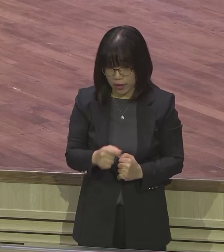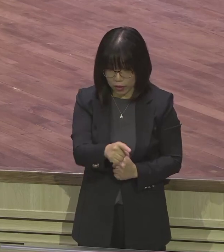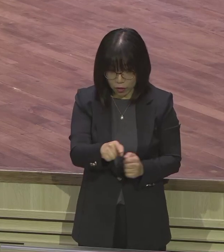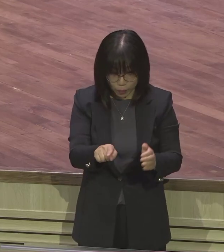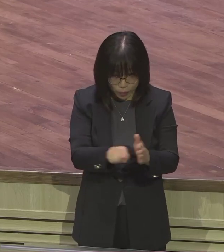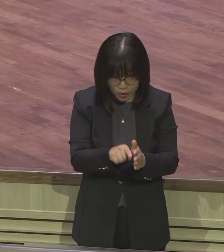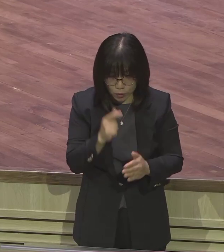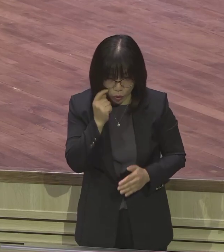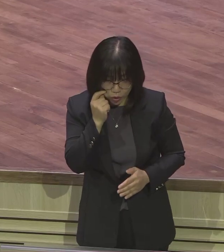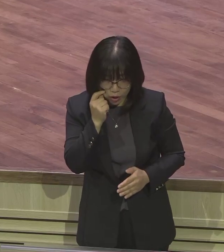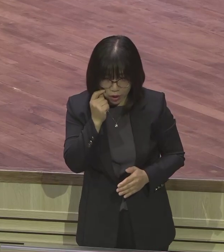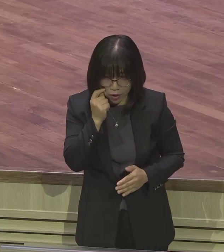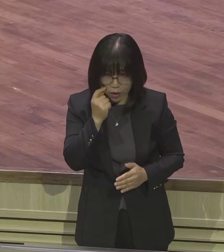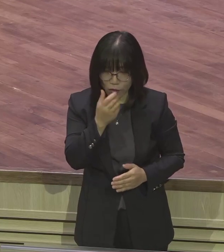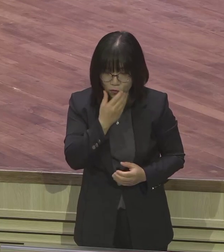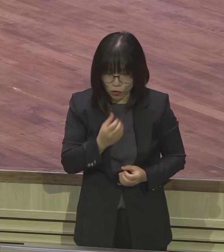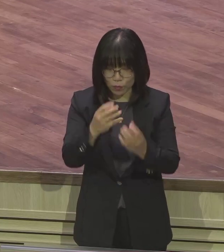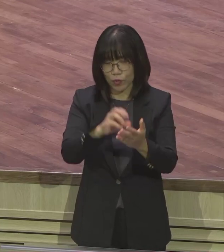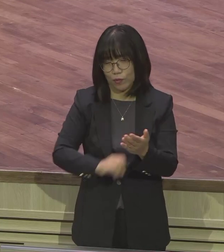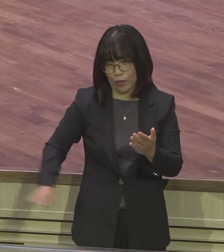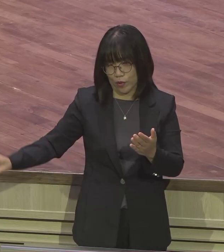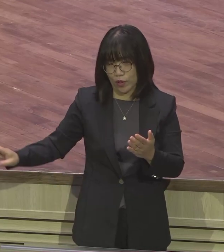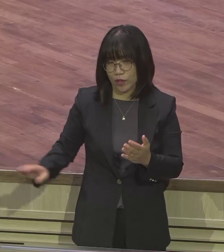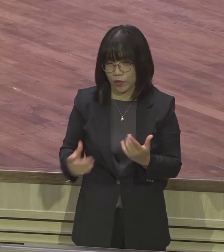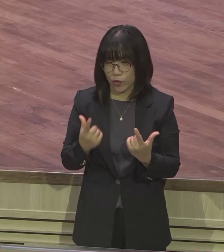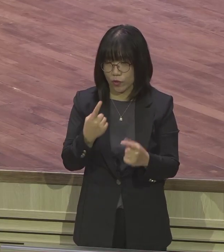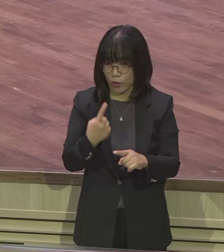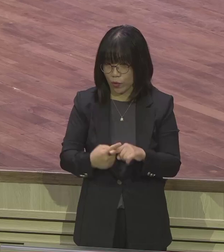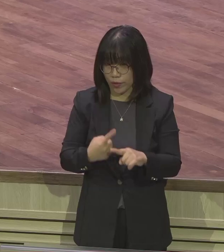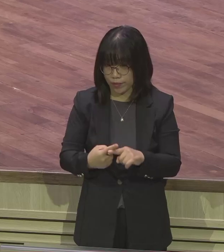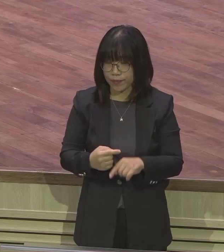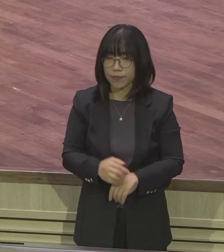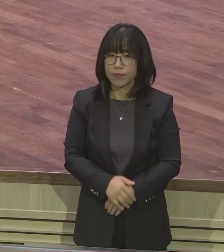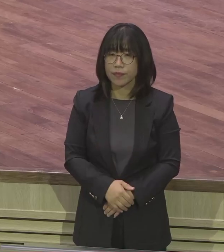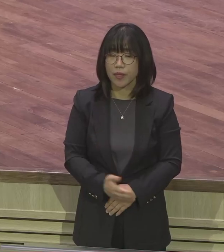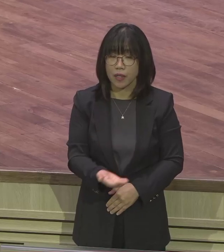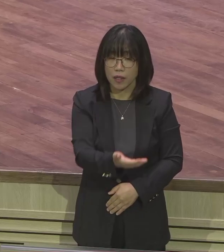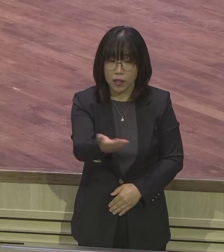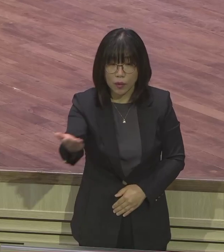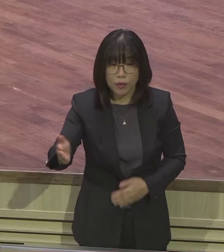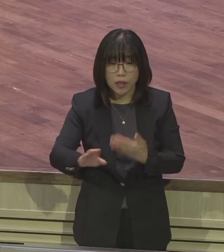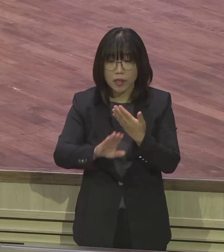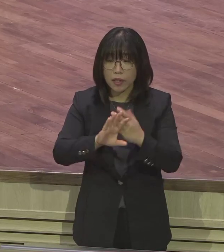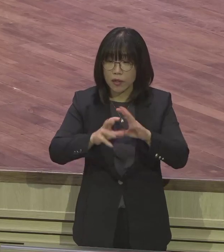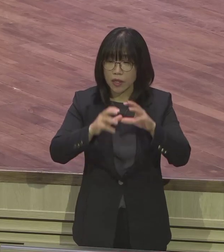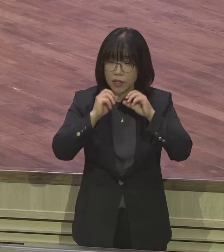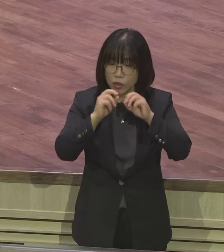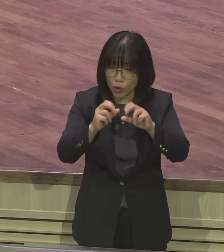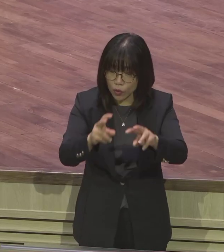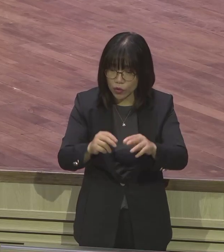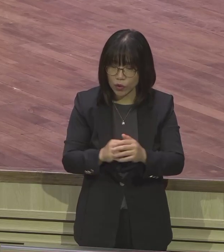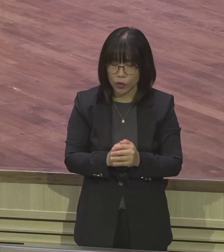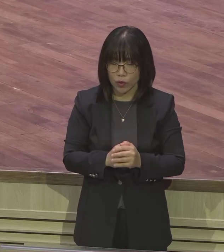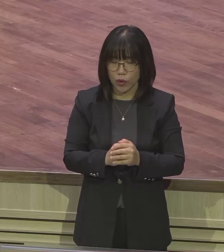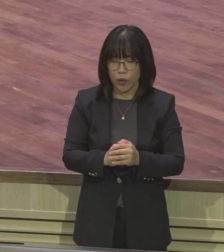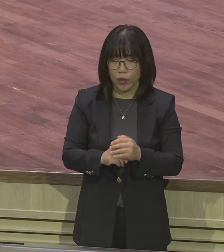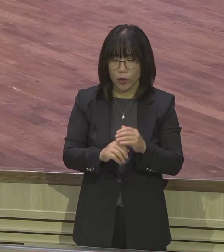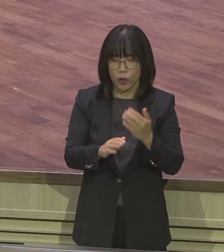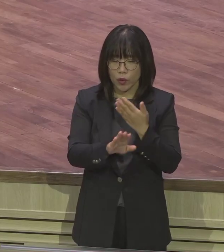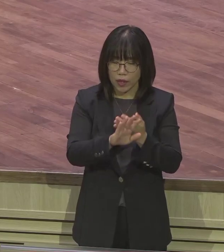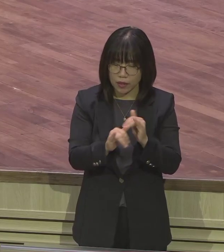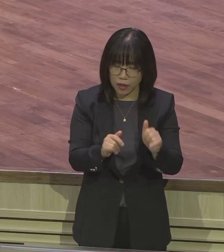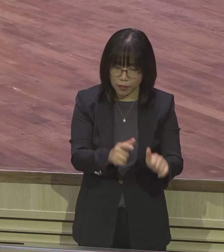말이에요. 이게 믿음 있냐 없냐란 말이에요. 이게 선교 전도의 가슴 있냐 없냐 이 말이에요. 야곱이 애굽으로 내려가는